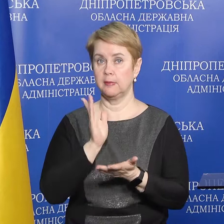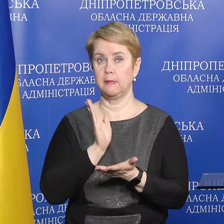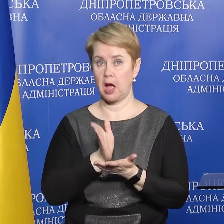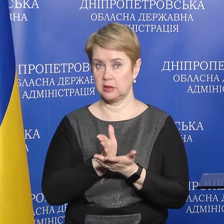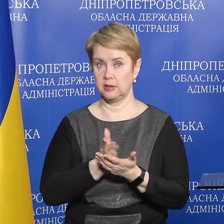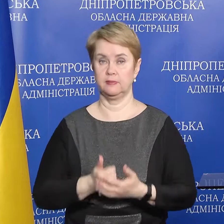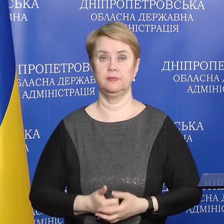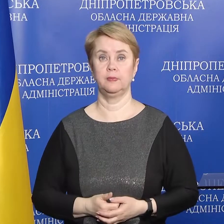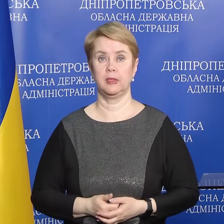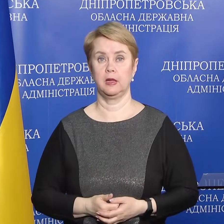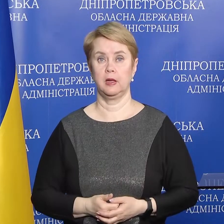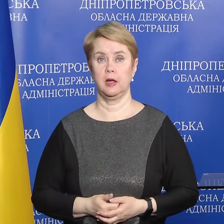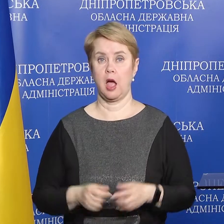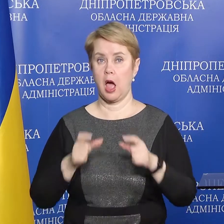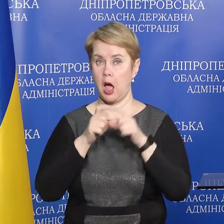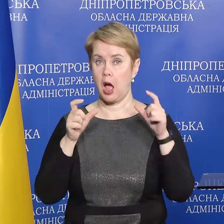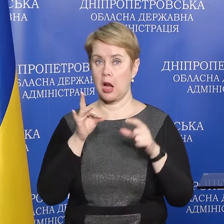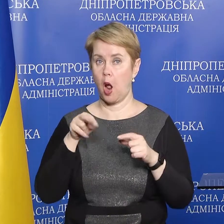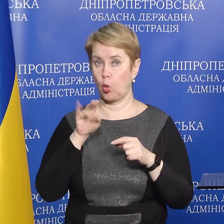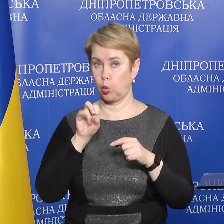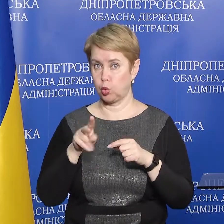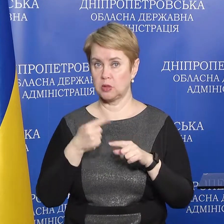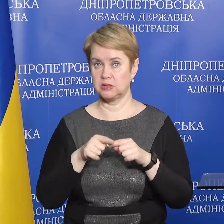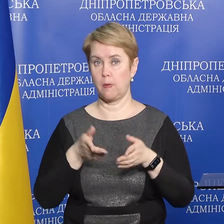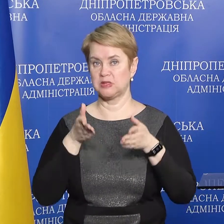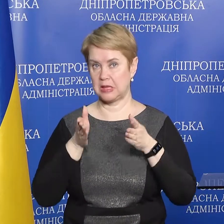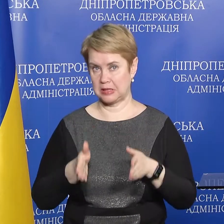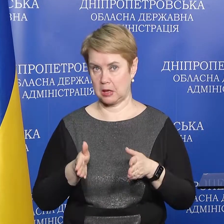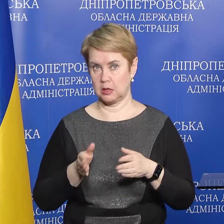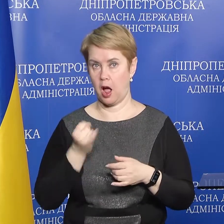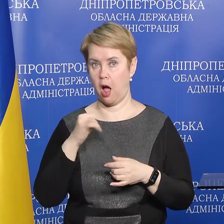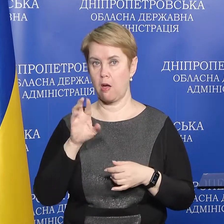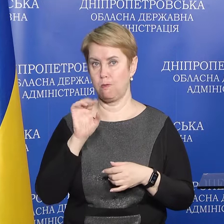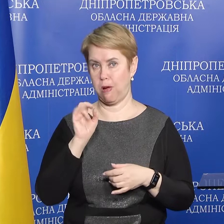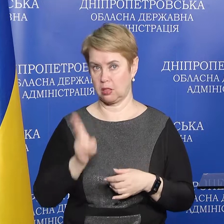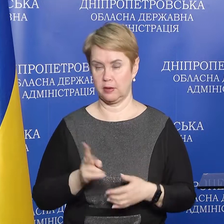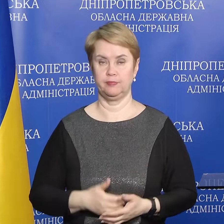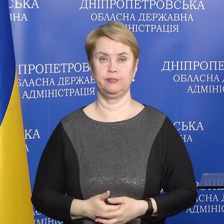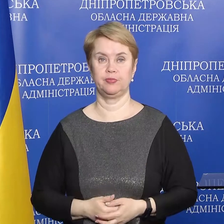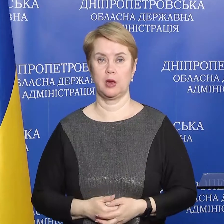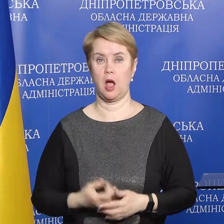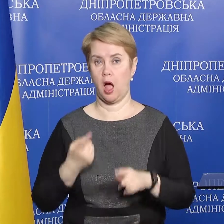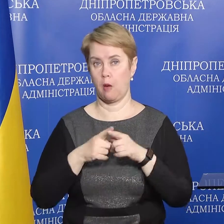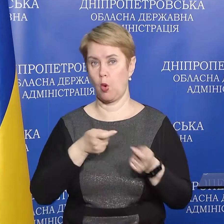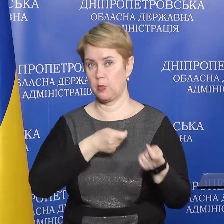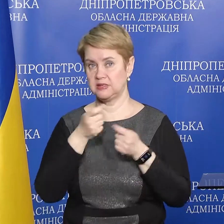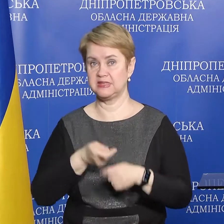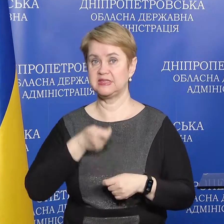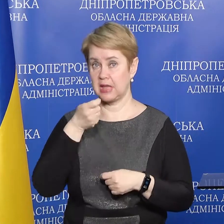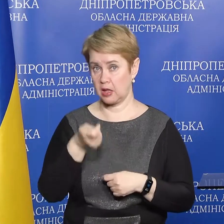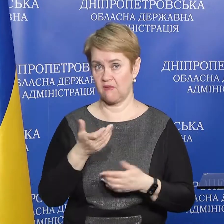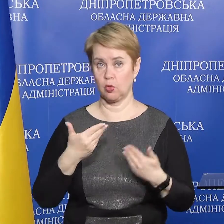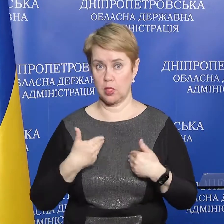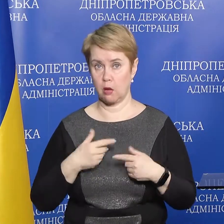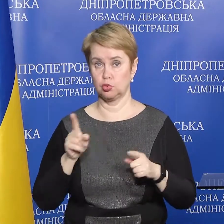мати розрахунковий рахунок, це по стандарту iBank. Або принести заяву